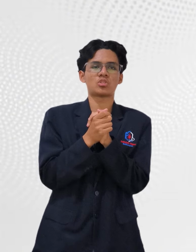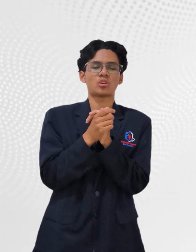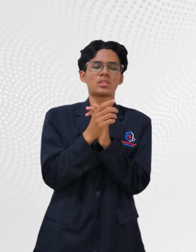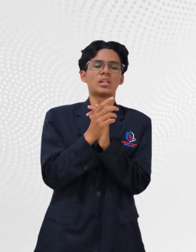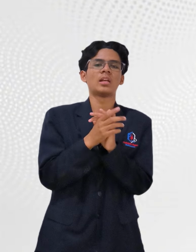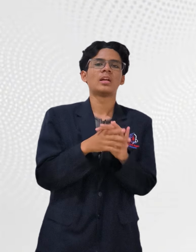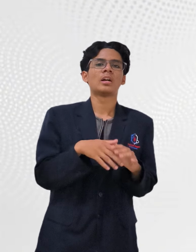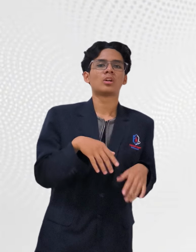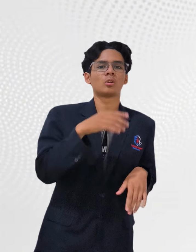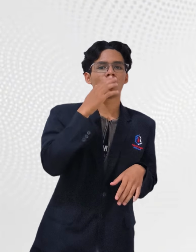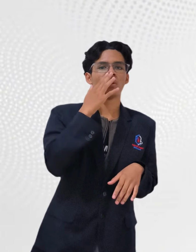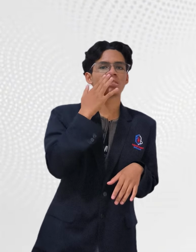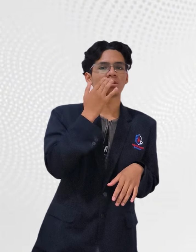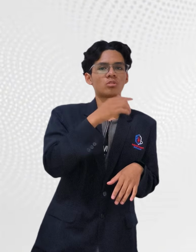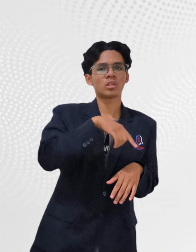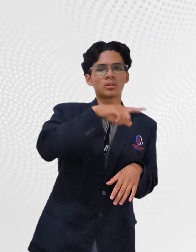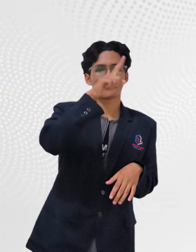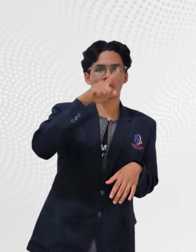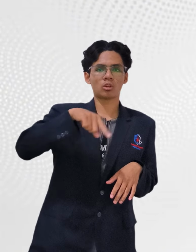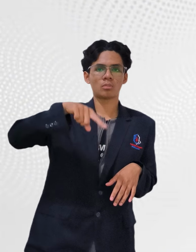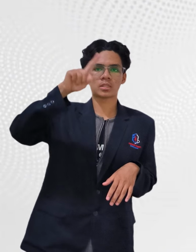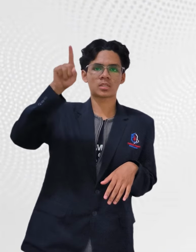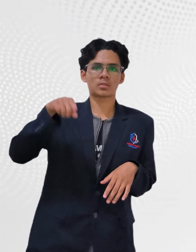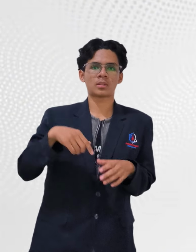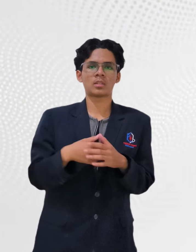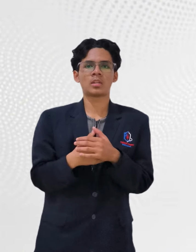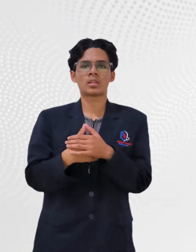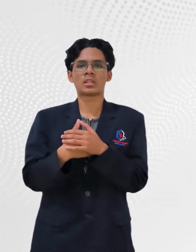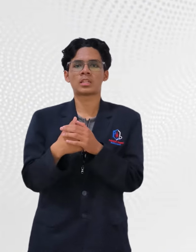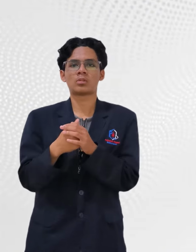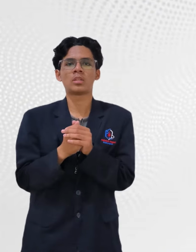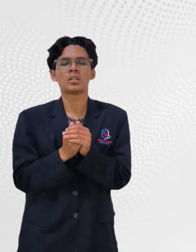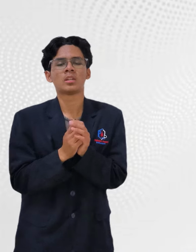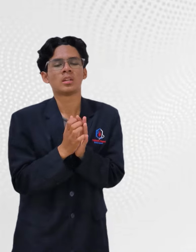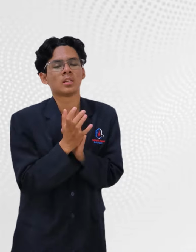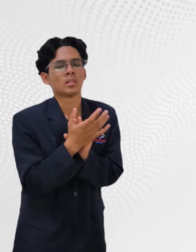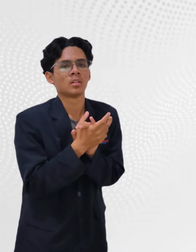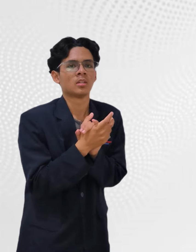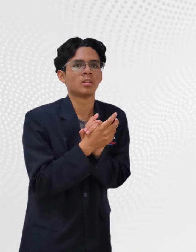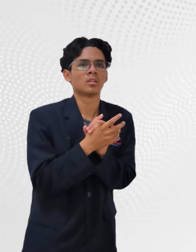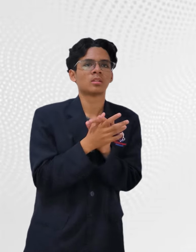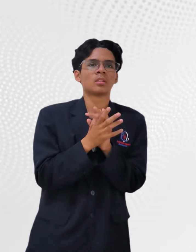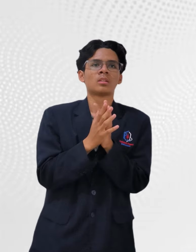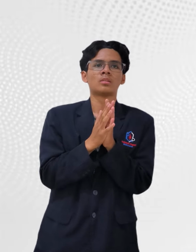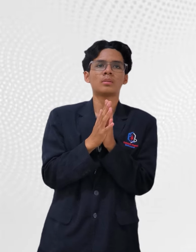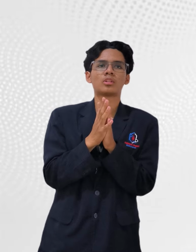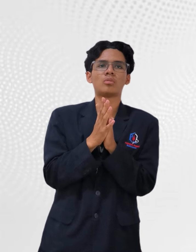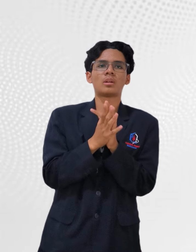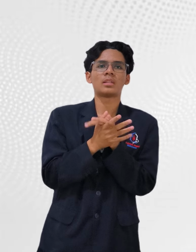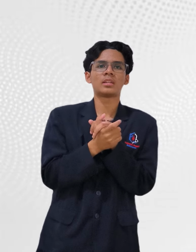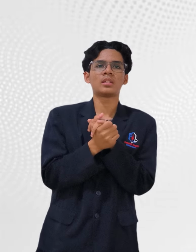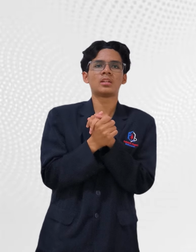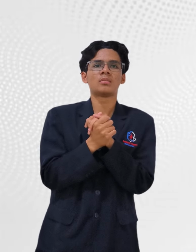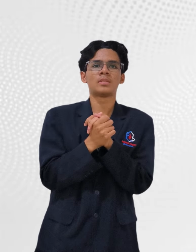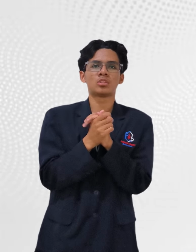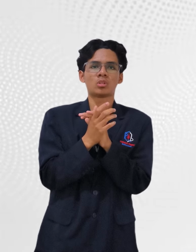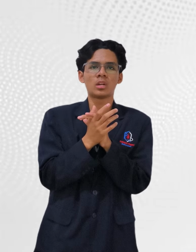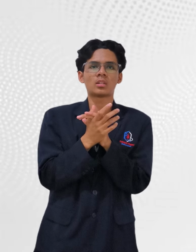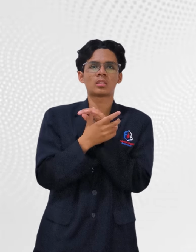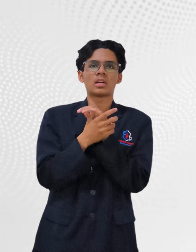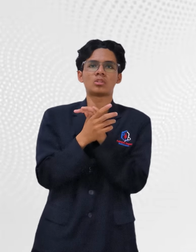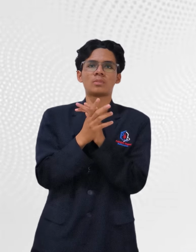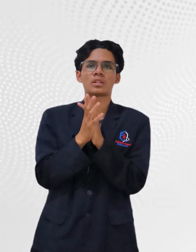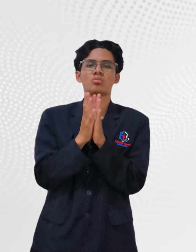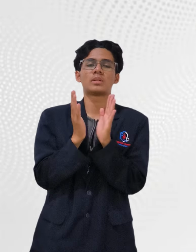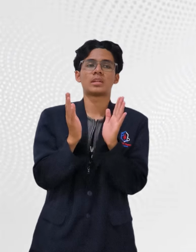gelombang sinusoidal. Gelombang sinus itu yang bergelombang seperti yang kita ketahui. Untuk gelombang lainnya bisa